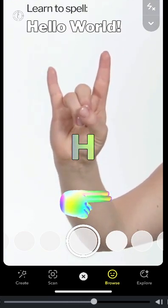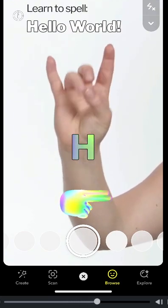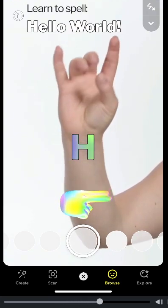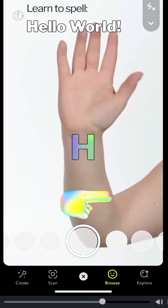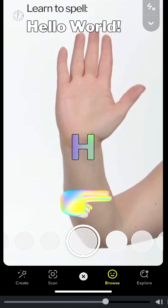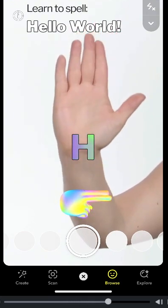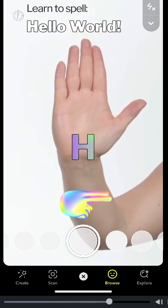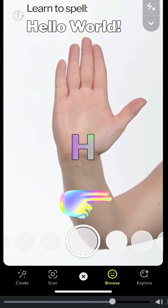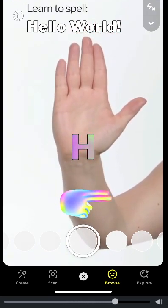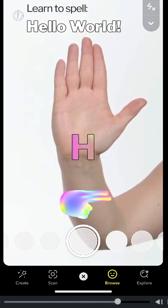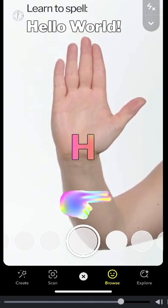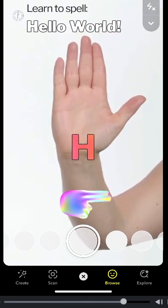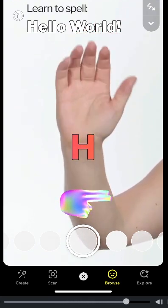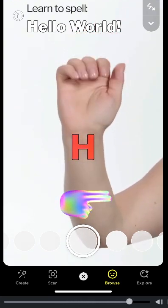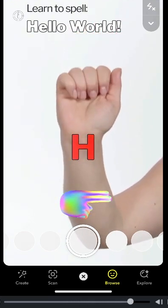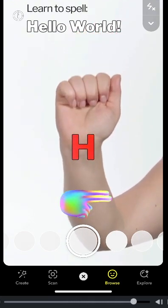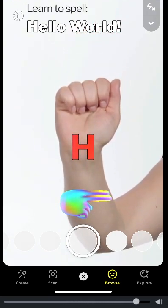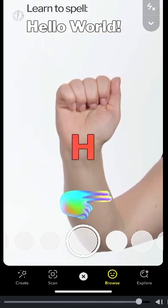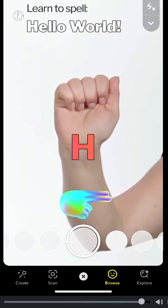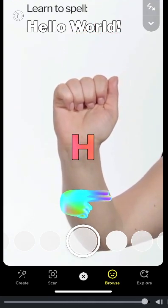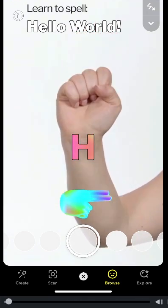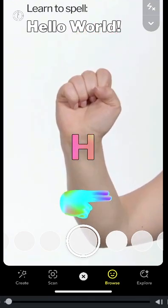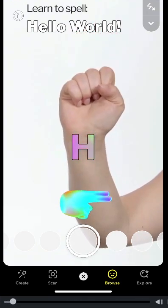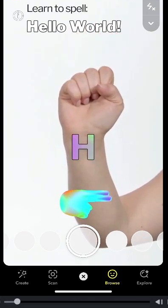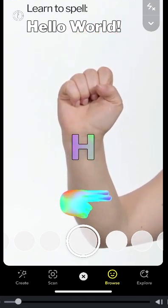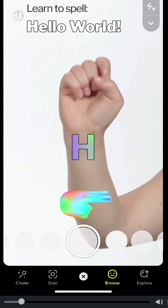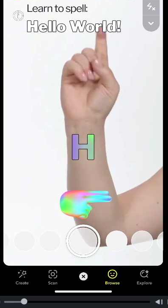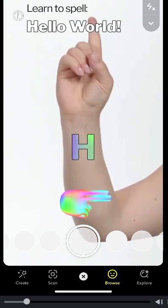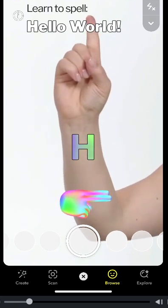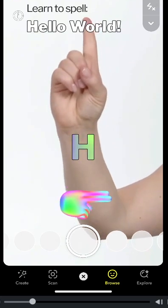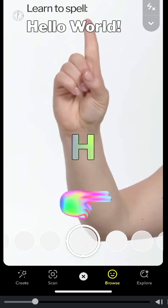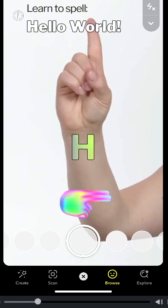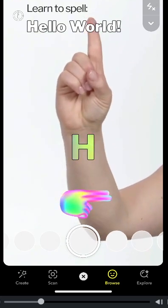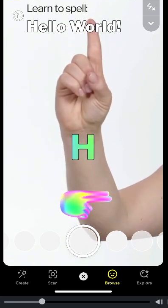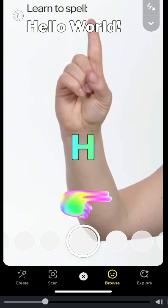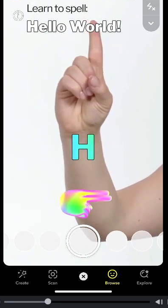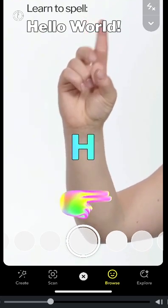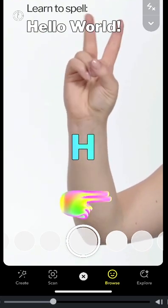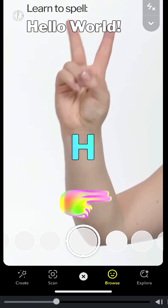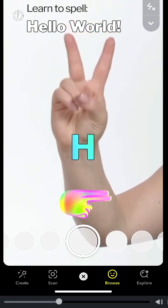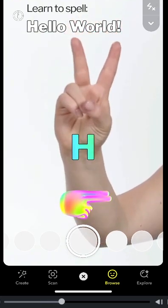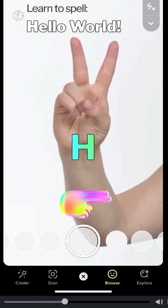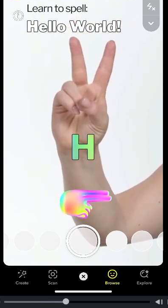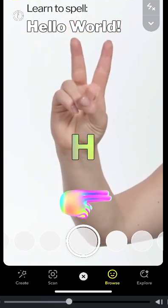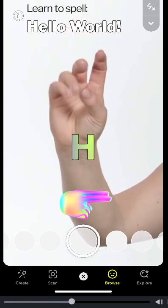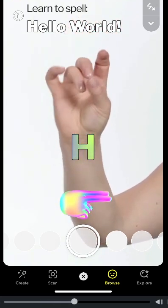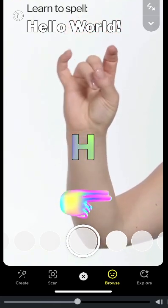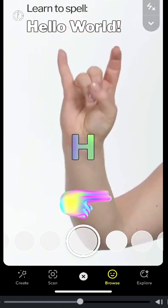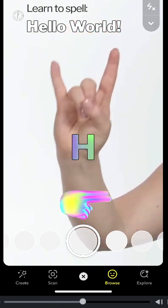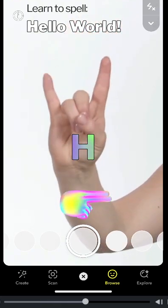Esta plantilla también tiene un elemento de confeti que se activará cuando se cumpla un objetivo.